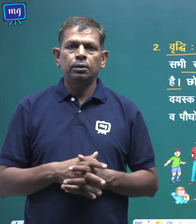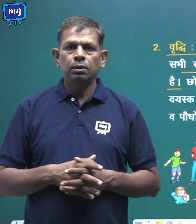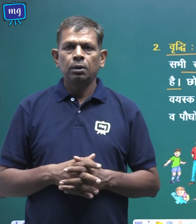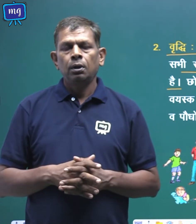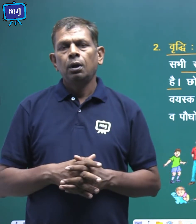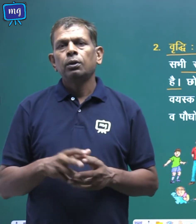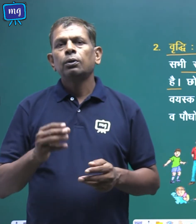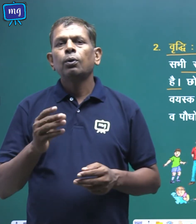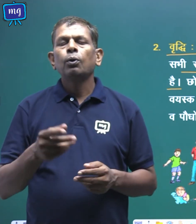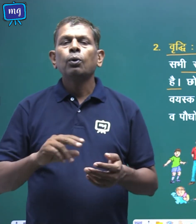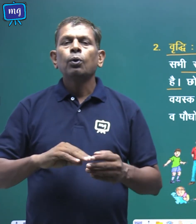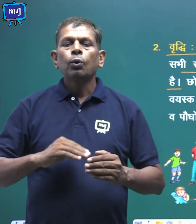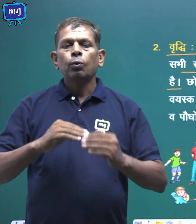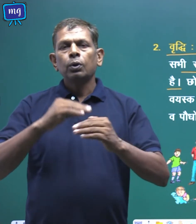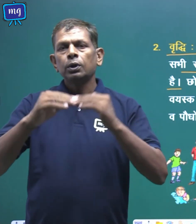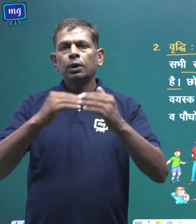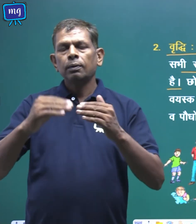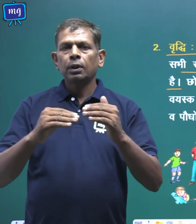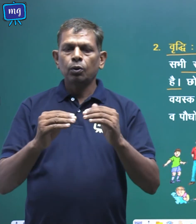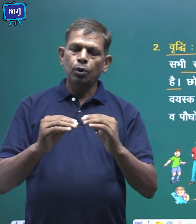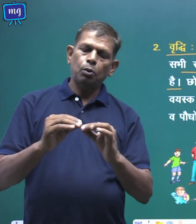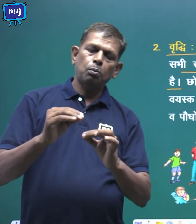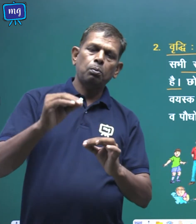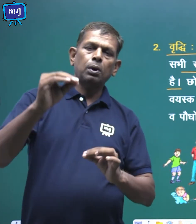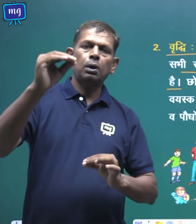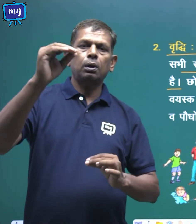वृद्धि का मतलब होता है बच्चों बढ़ना।